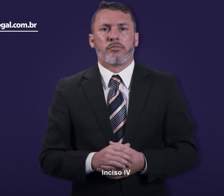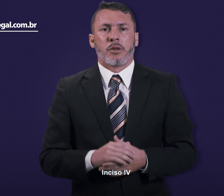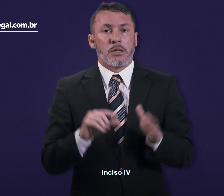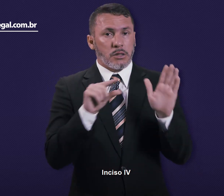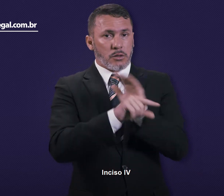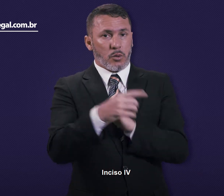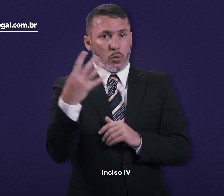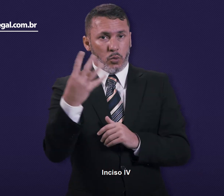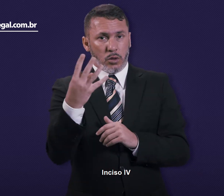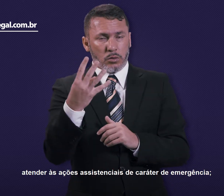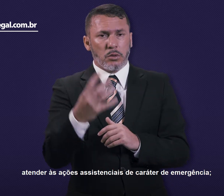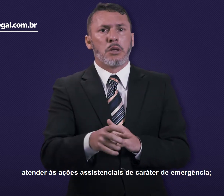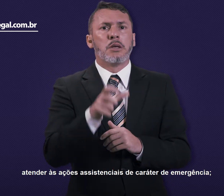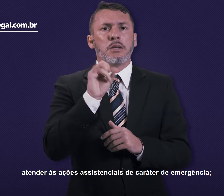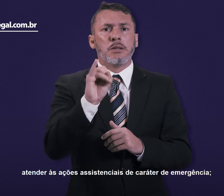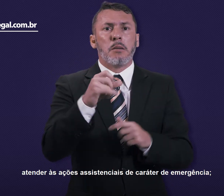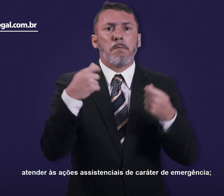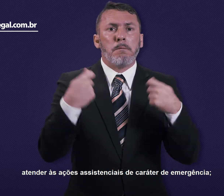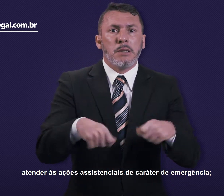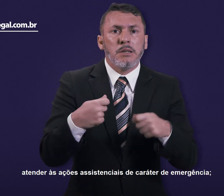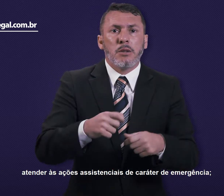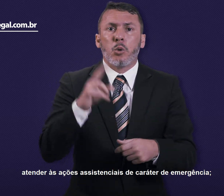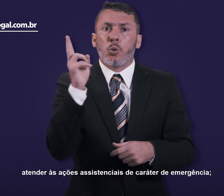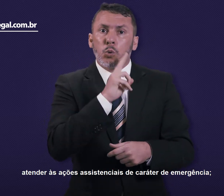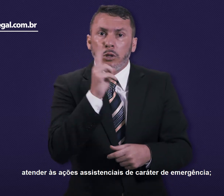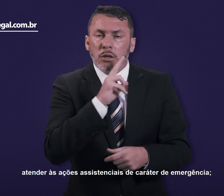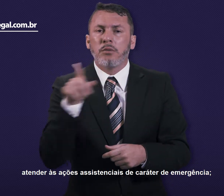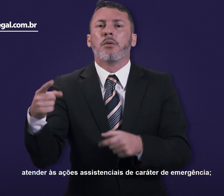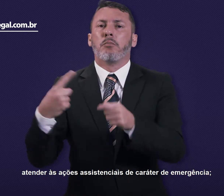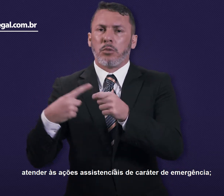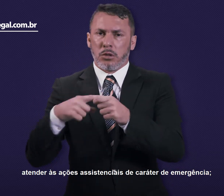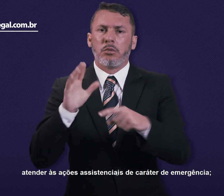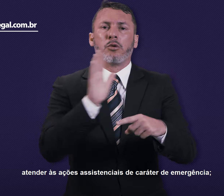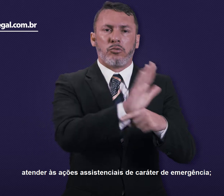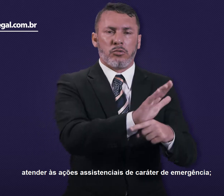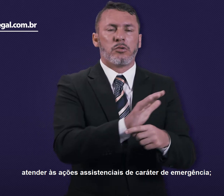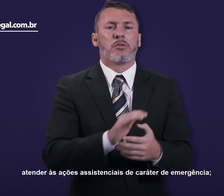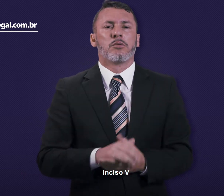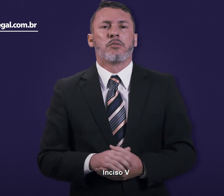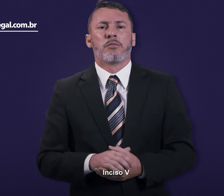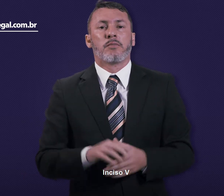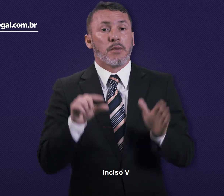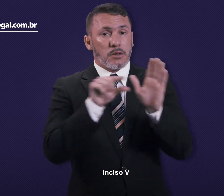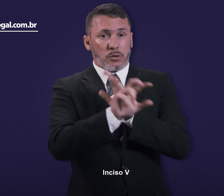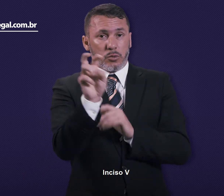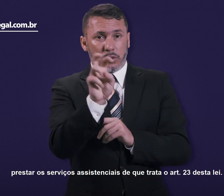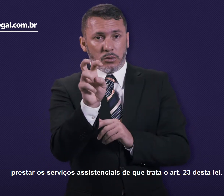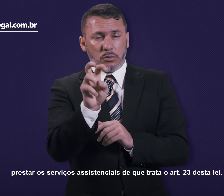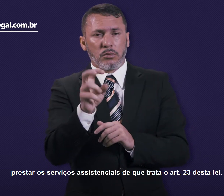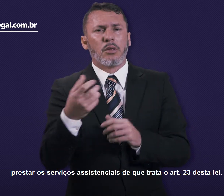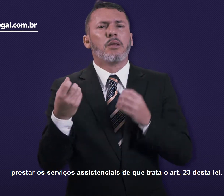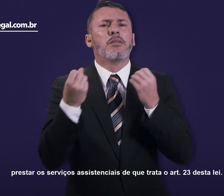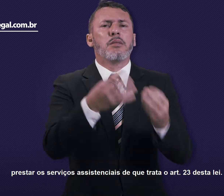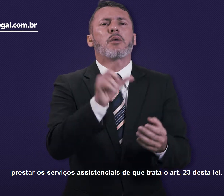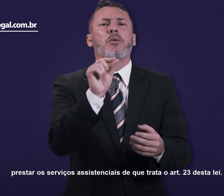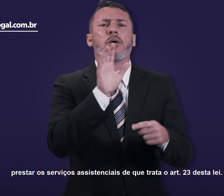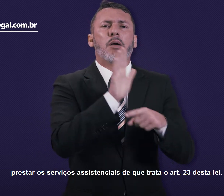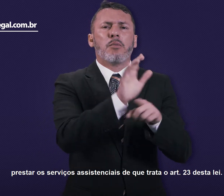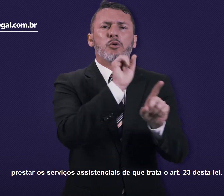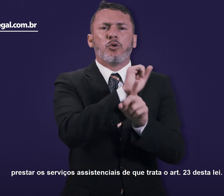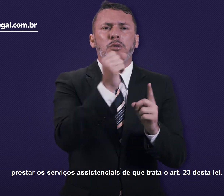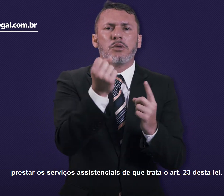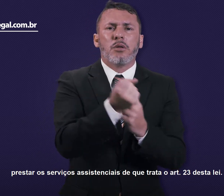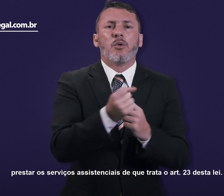civil. Inciso 4. Atender às ações assistenciais de caráter de emergência. Inciso 5. Prestar os